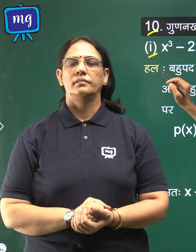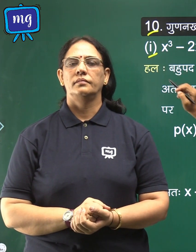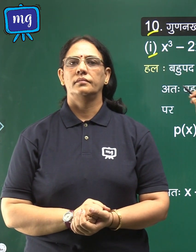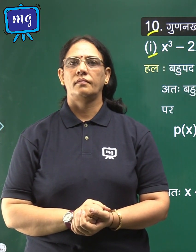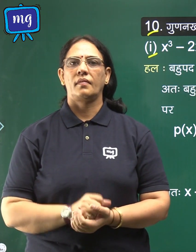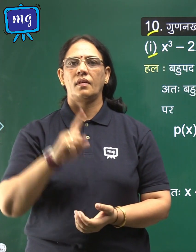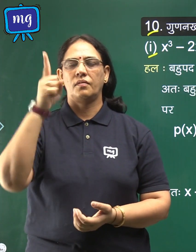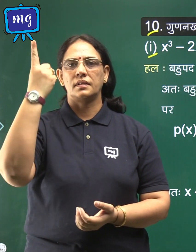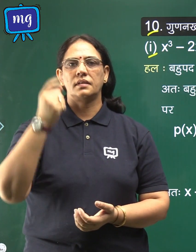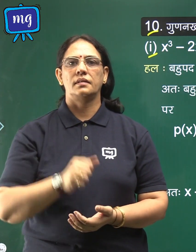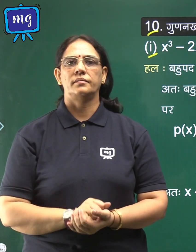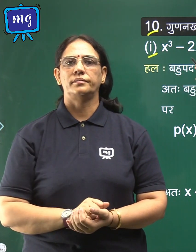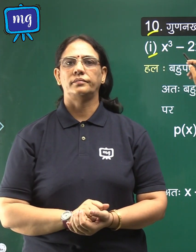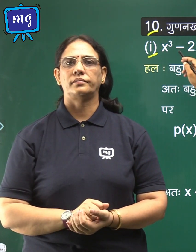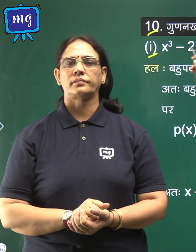पहला